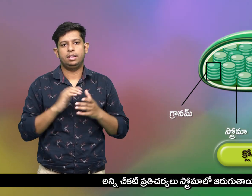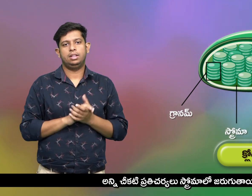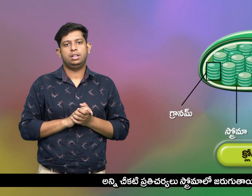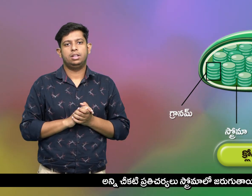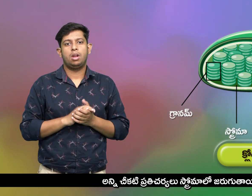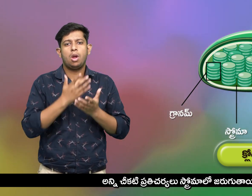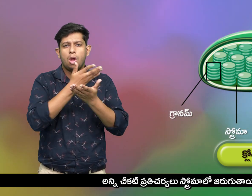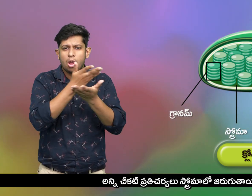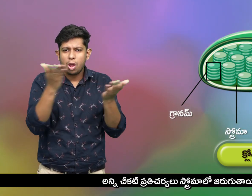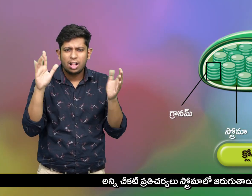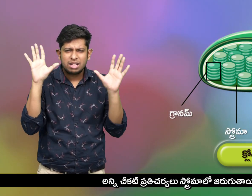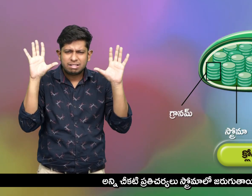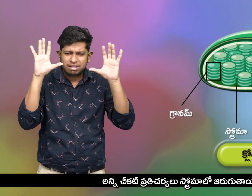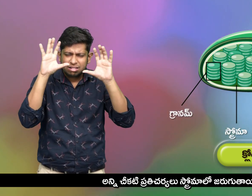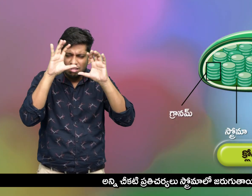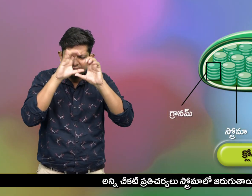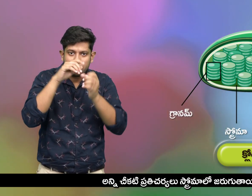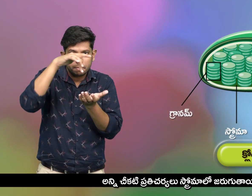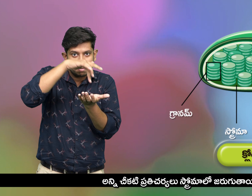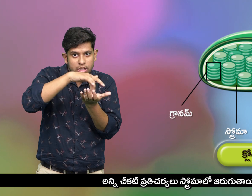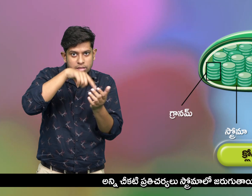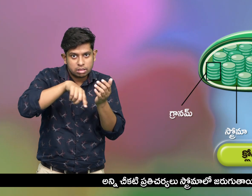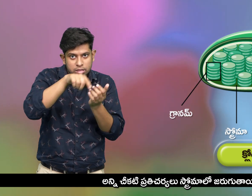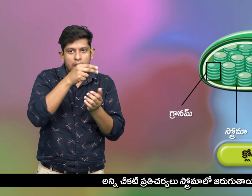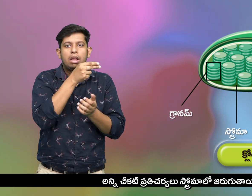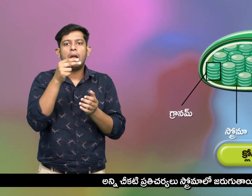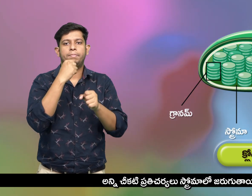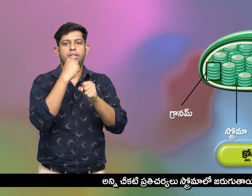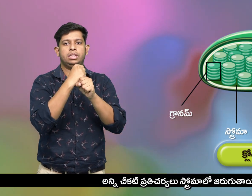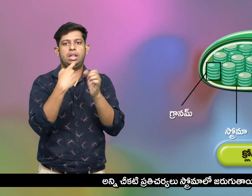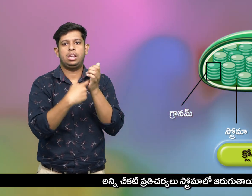అన్ని చీకటి ప్రతిచర్యలు స్ట్రోమాలో జరుగుతాయి.